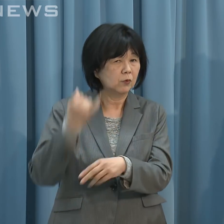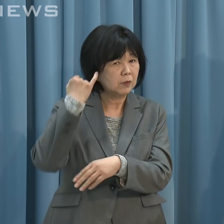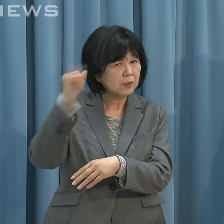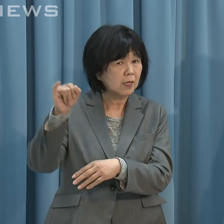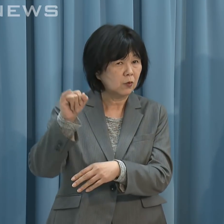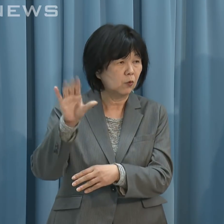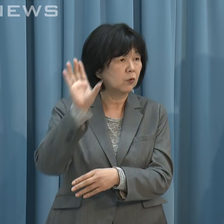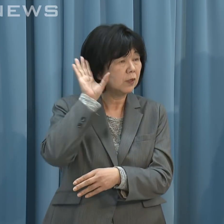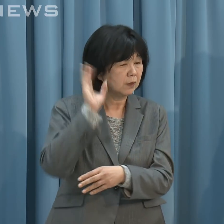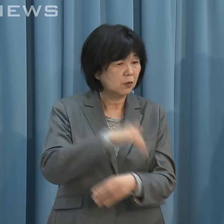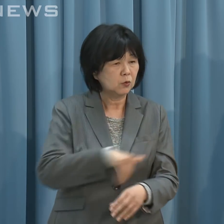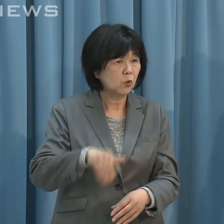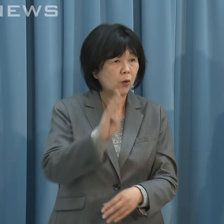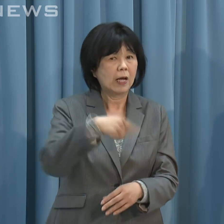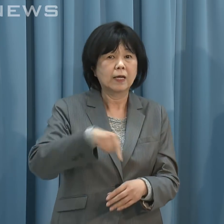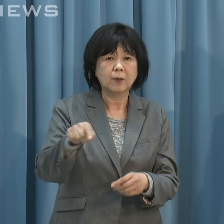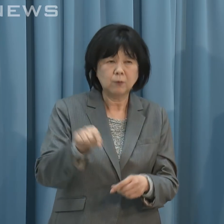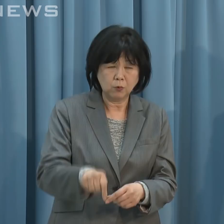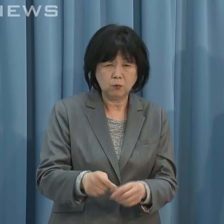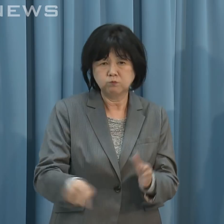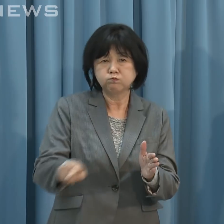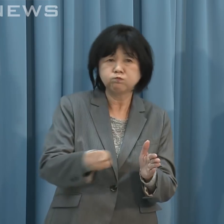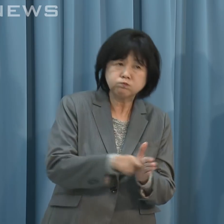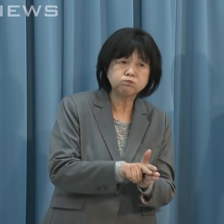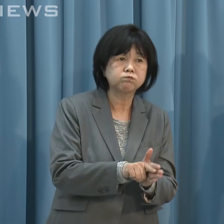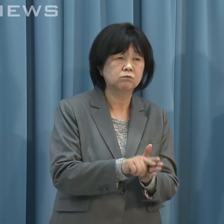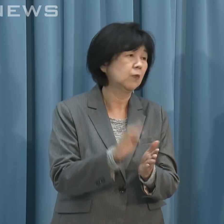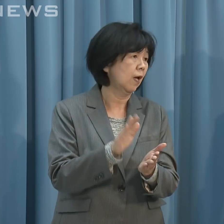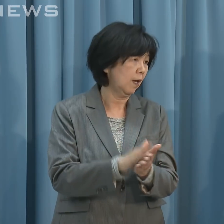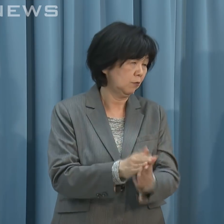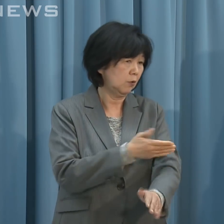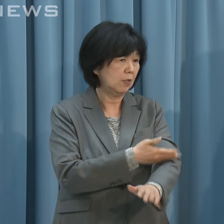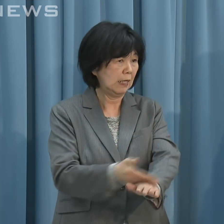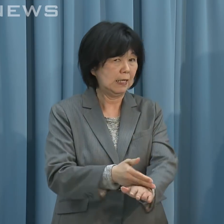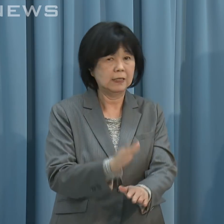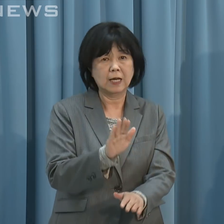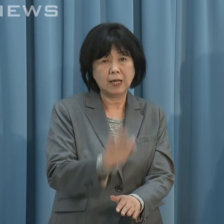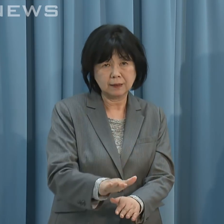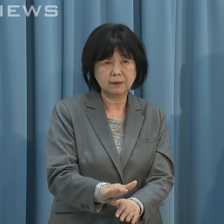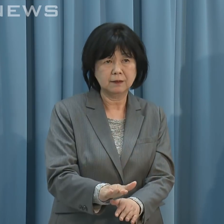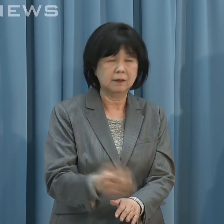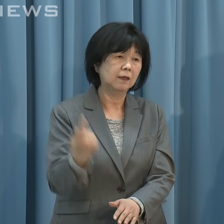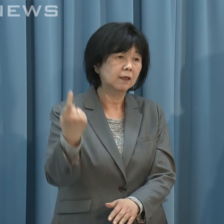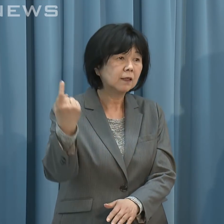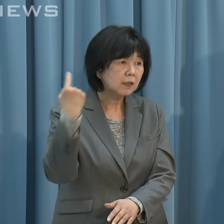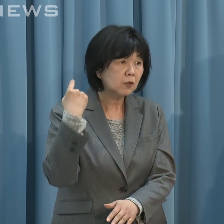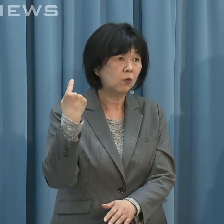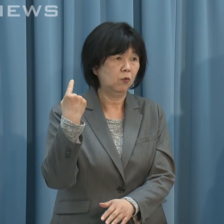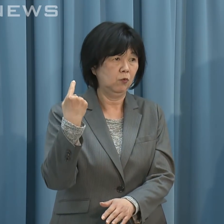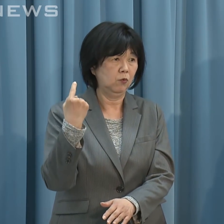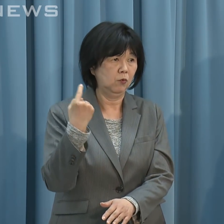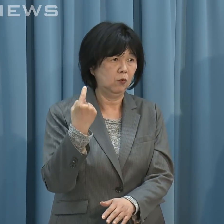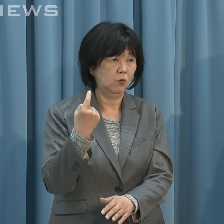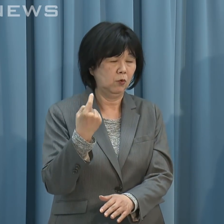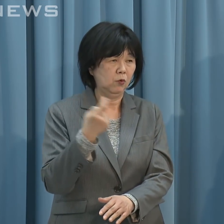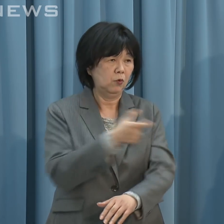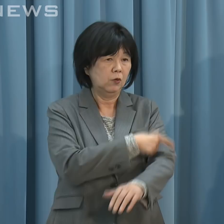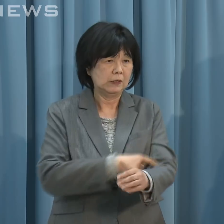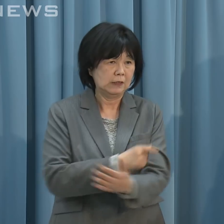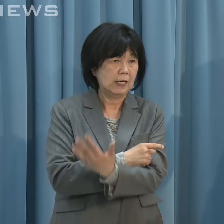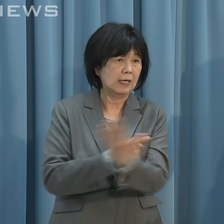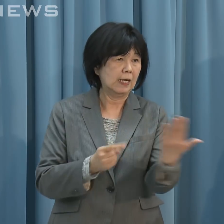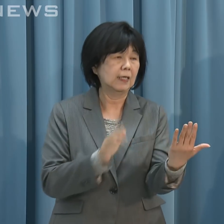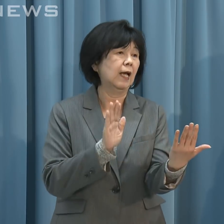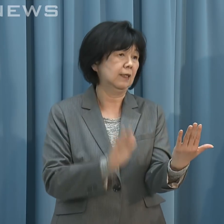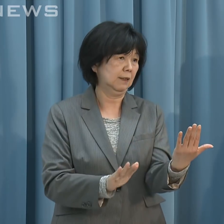を聞いて福岡県が入ることになったということで、昨日記者会見をさせていただいた、そういう経